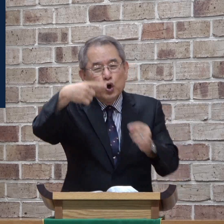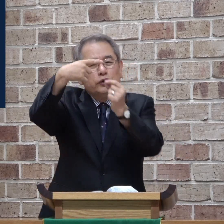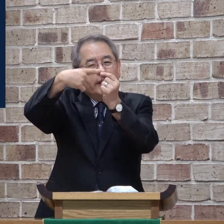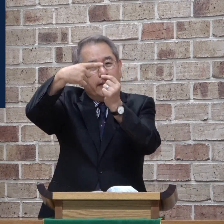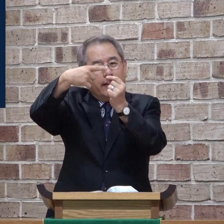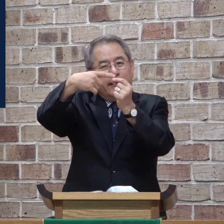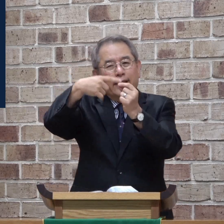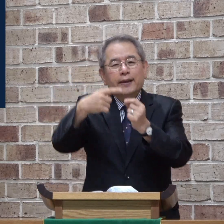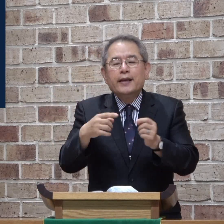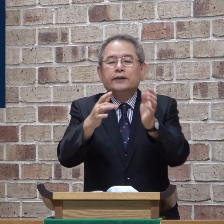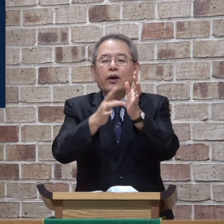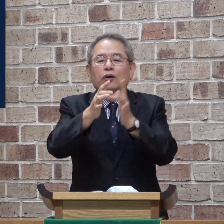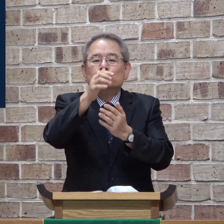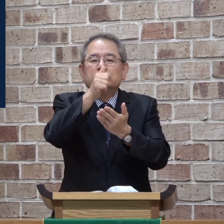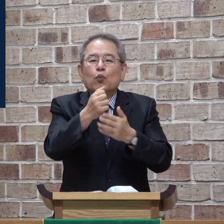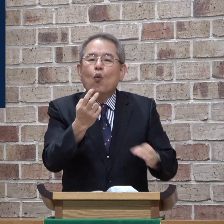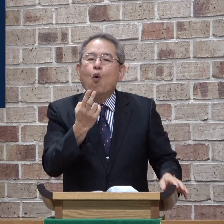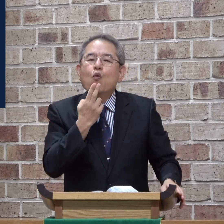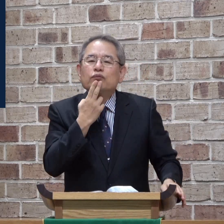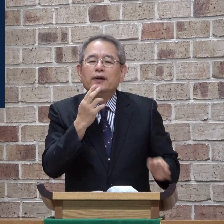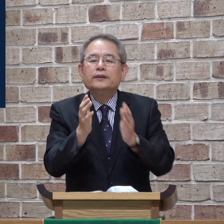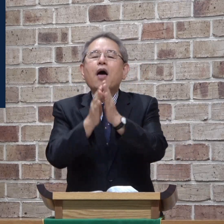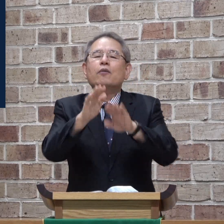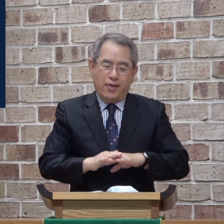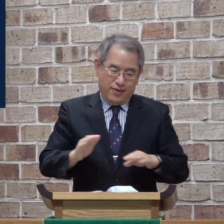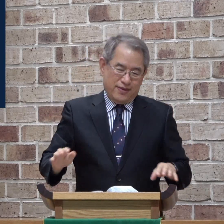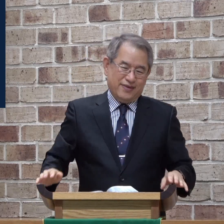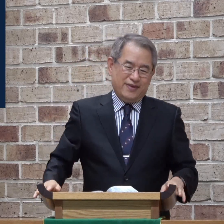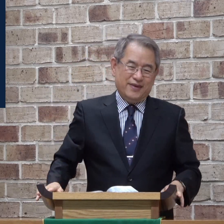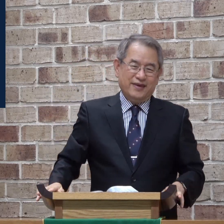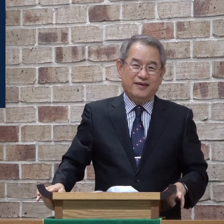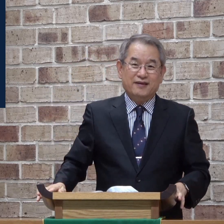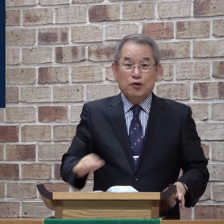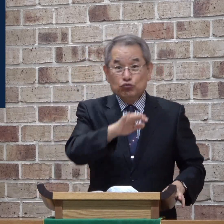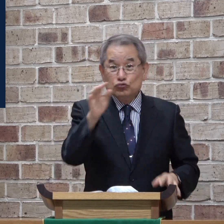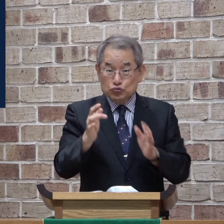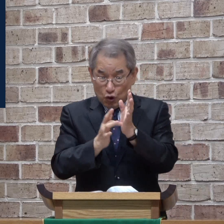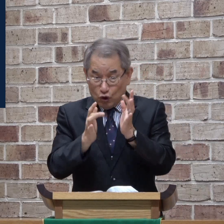첫 번째, 예수님이 없는 예배를 드리게 합니다.